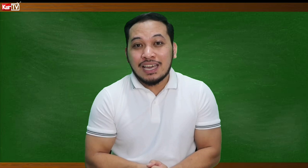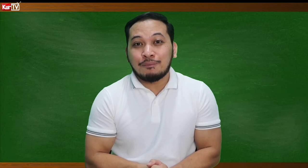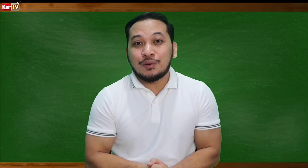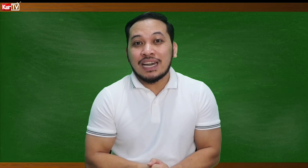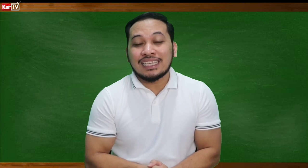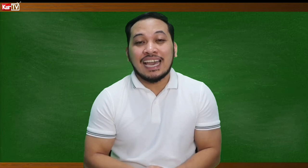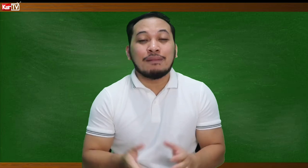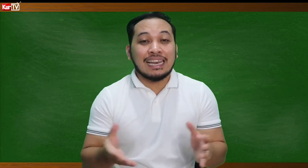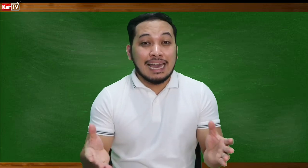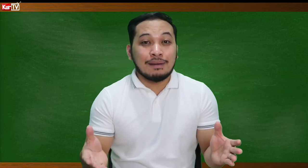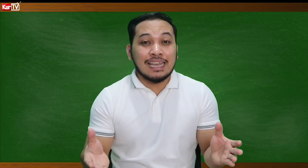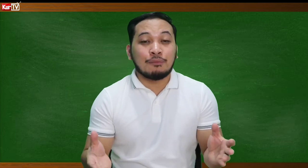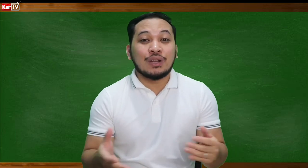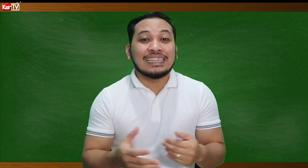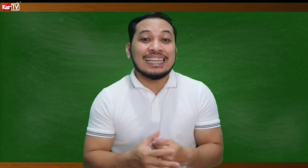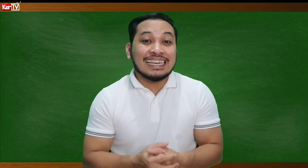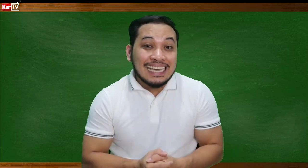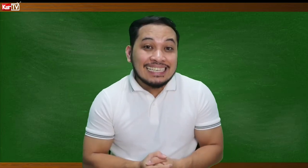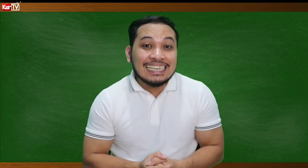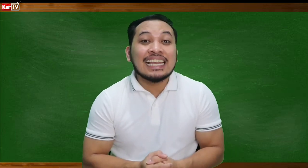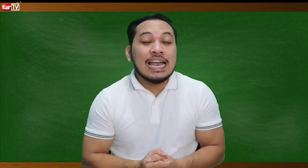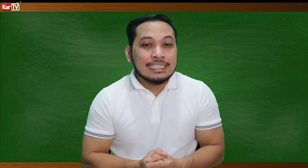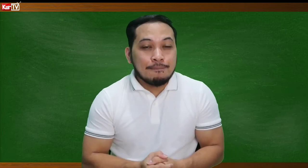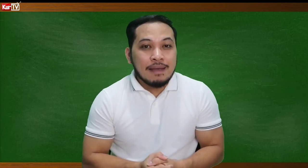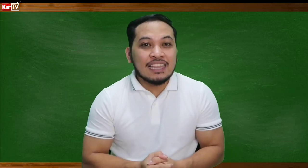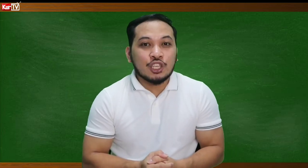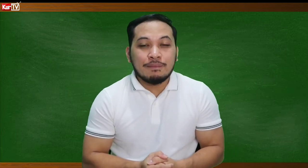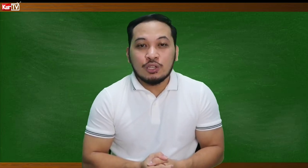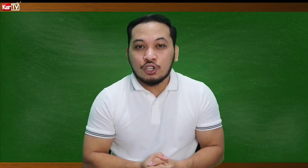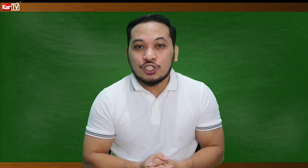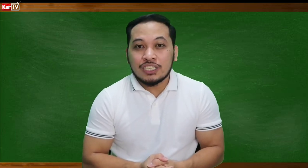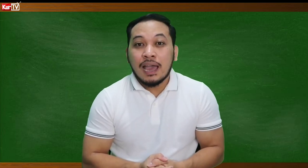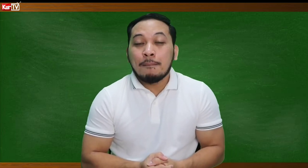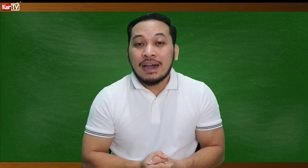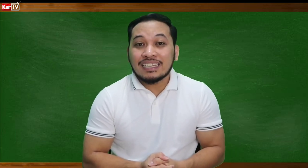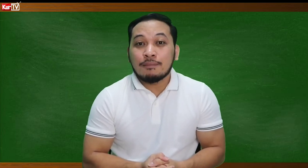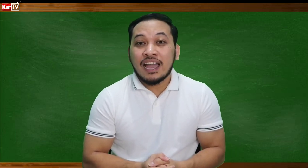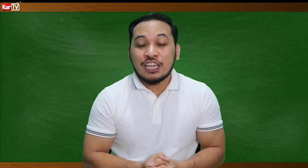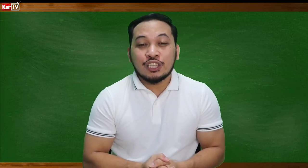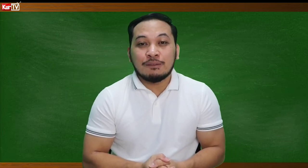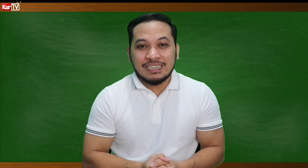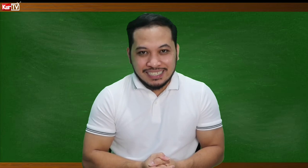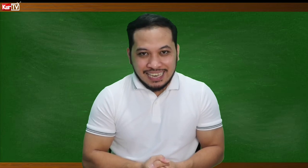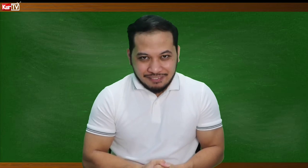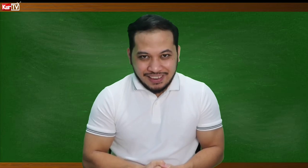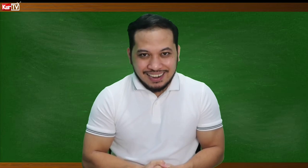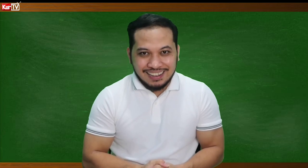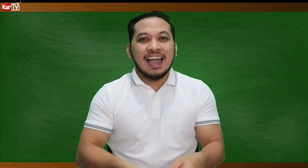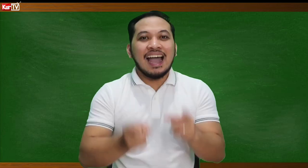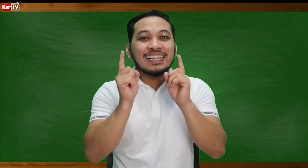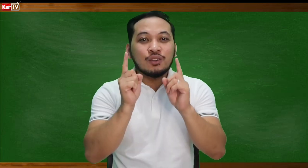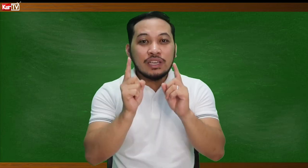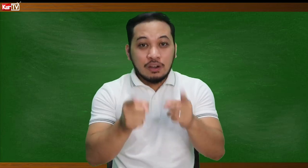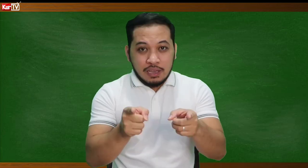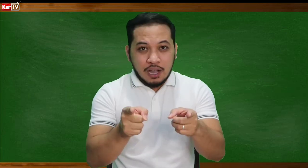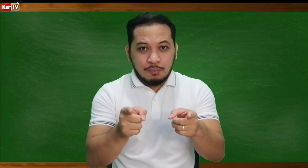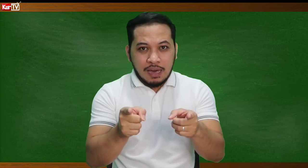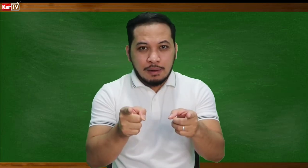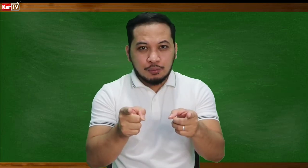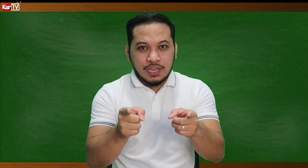po natin ay malalaman nga po natin ang isenyas sa math terminologies para sa mga intermediate level. At kung ikaw ay bago pa lamang po sa